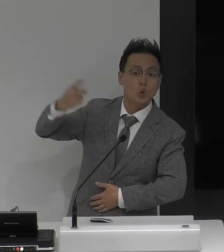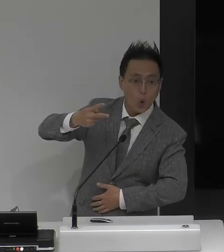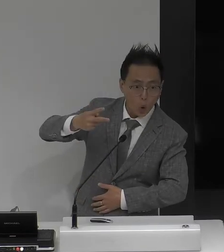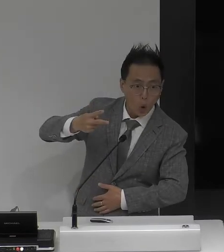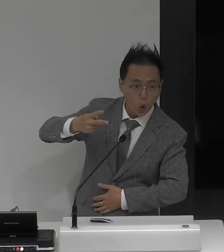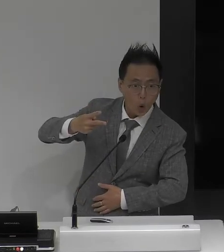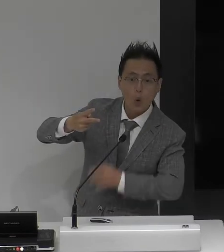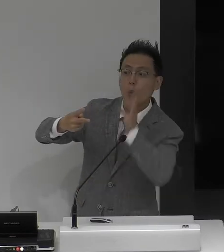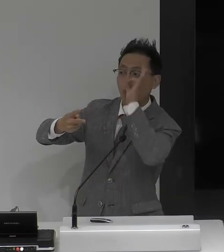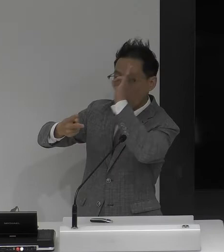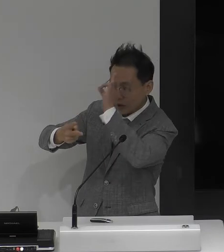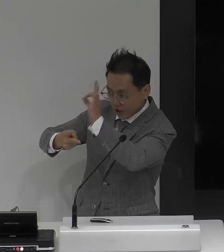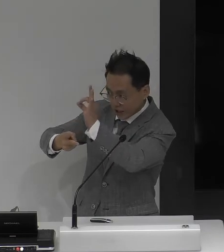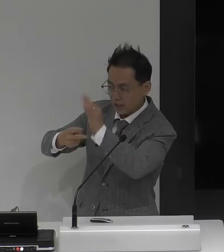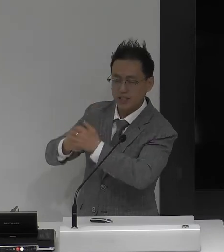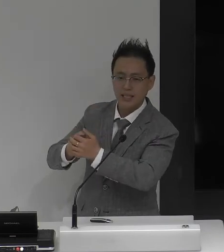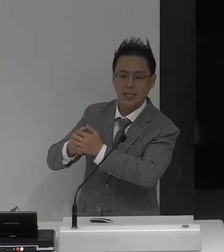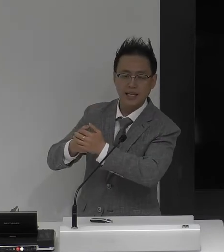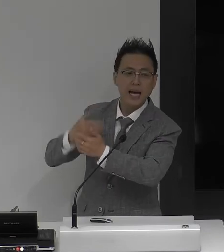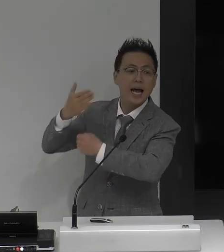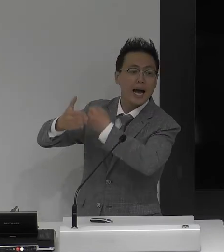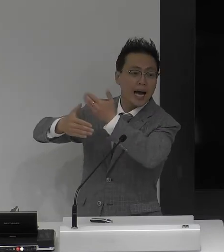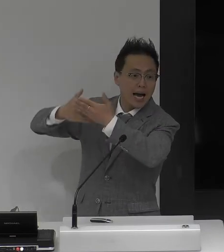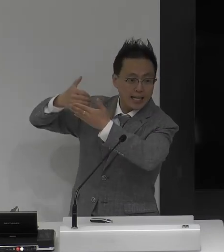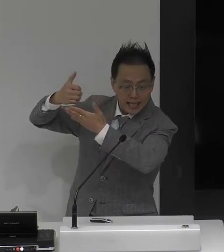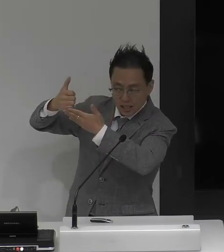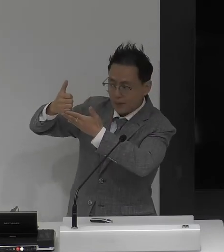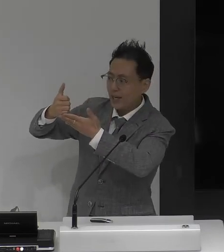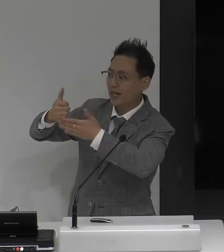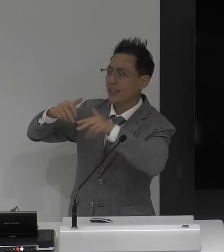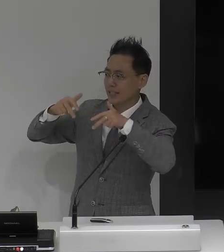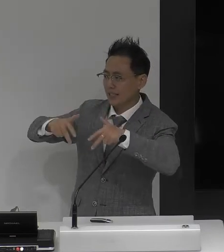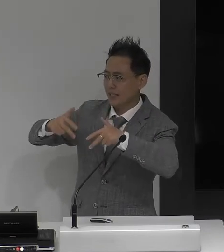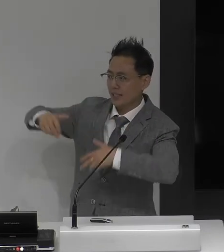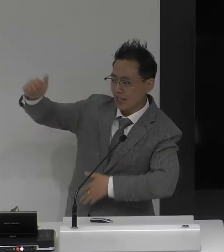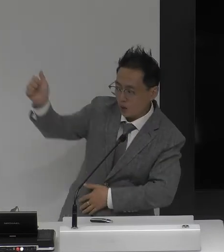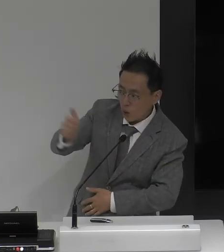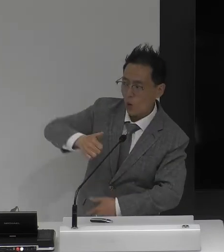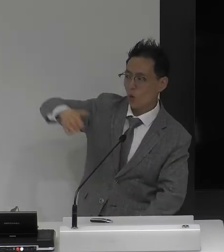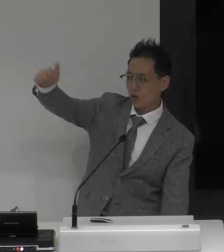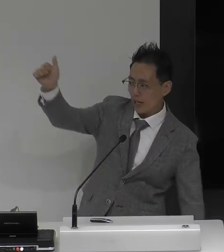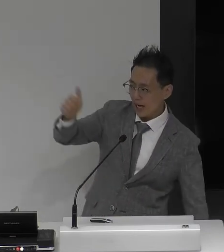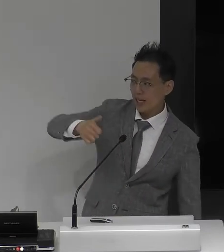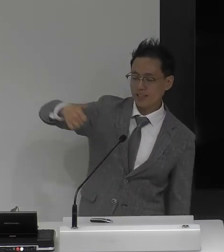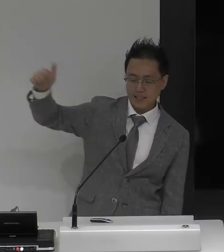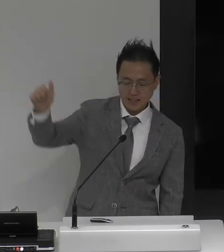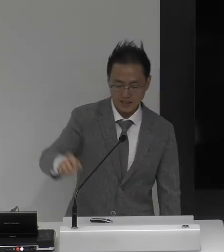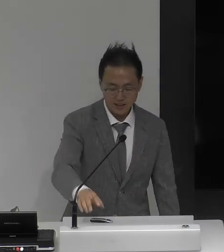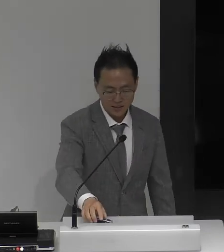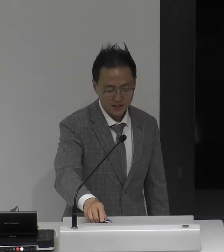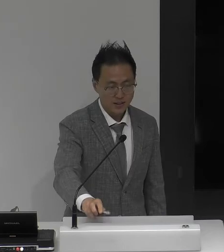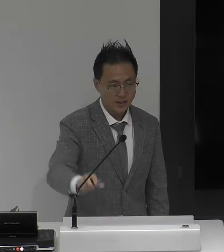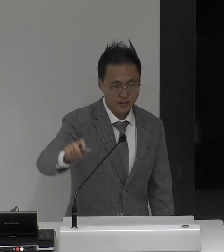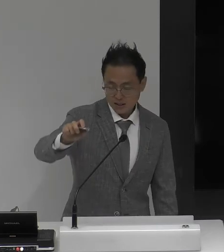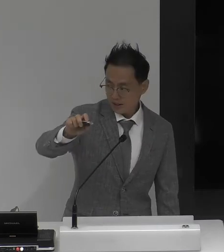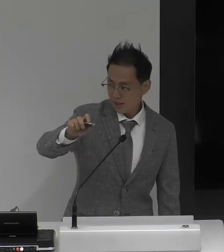또 본즉 하나님의 사자들이 오르락 내리락,